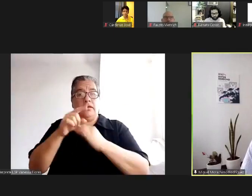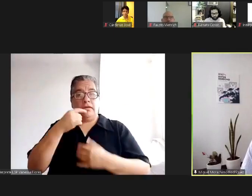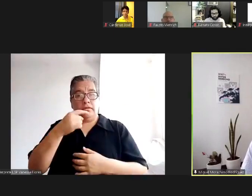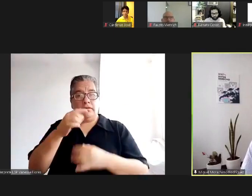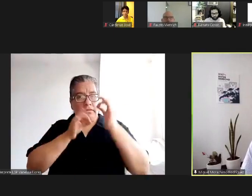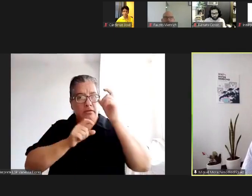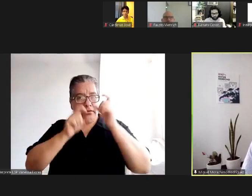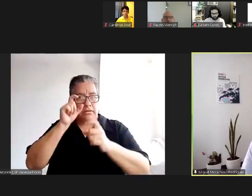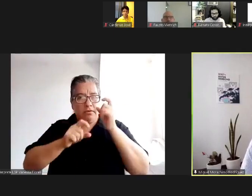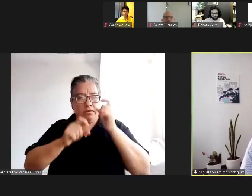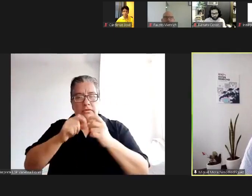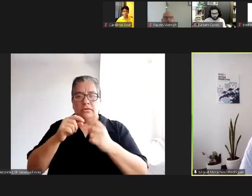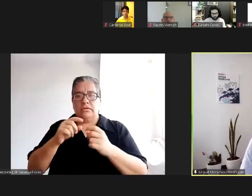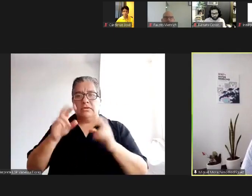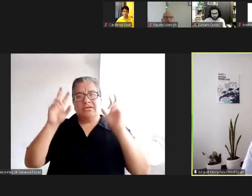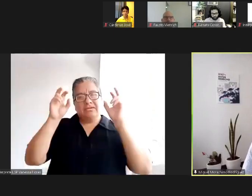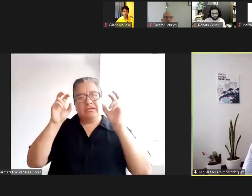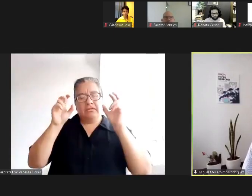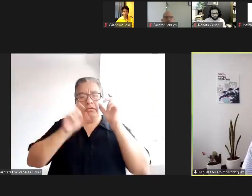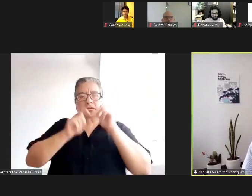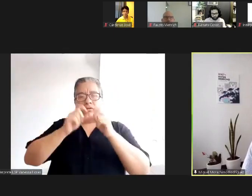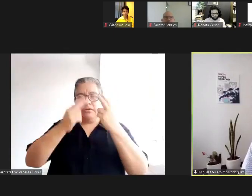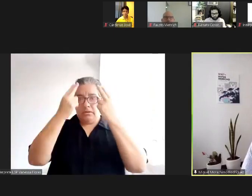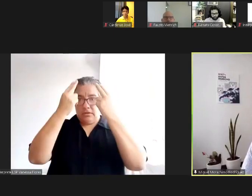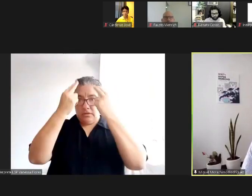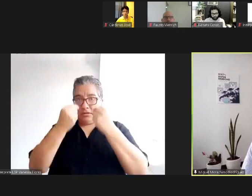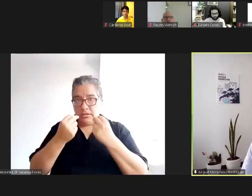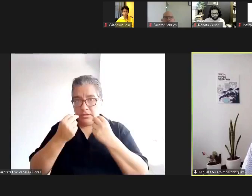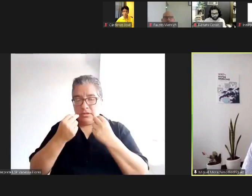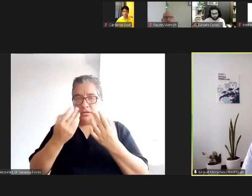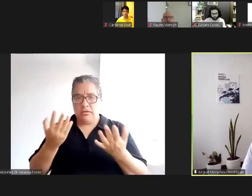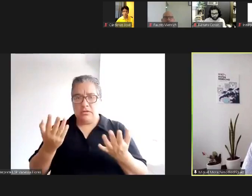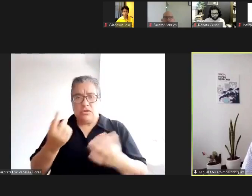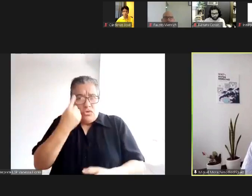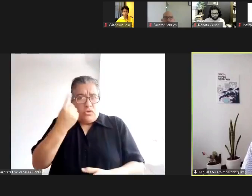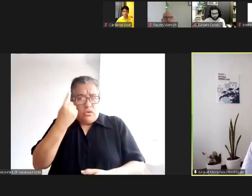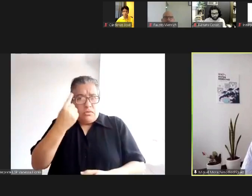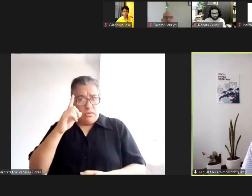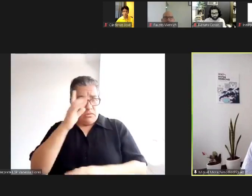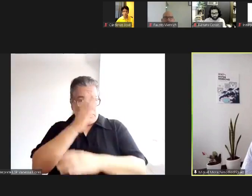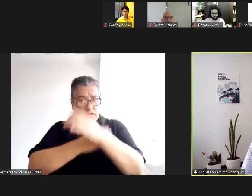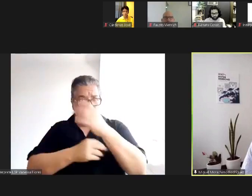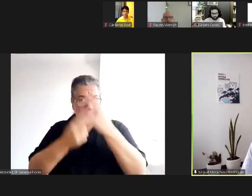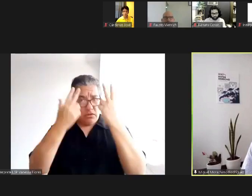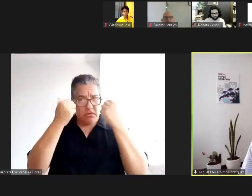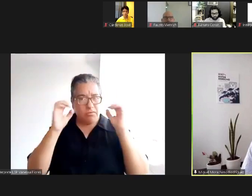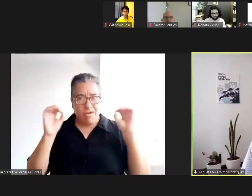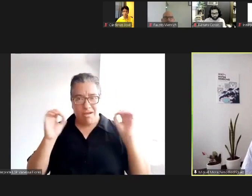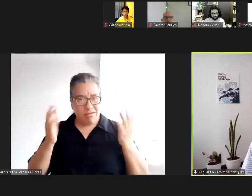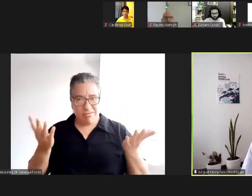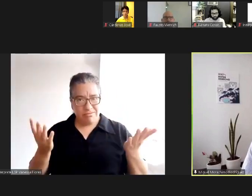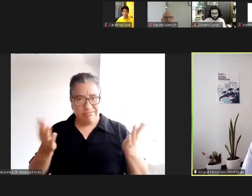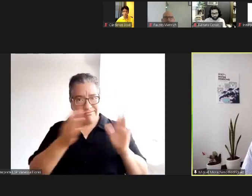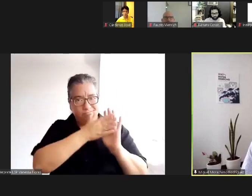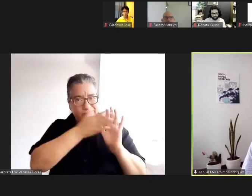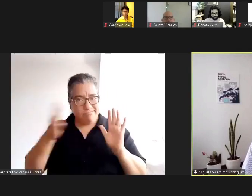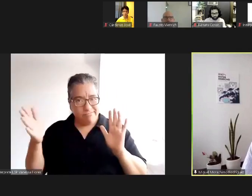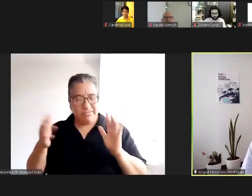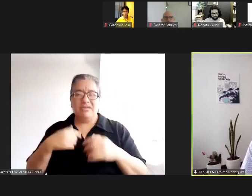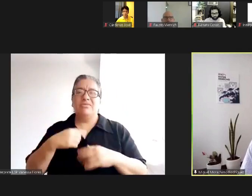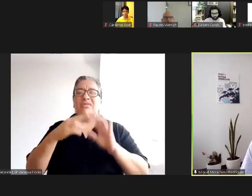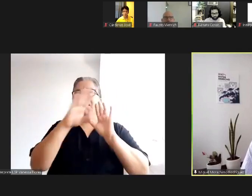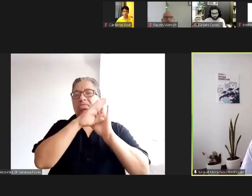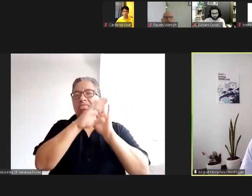personas invidentes, como si esa fuera la única forma de discapacidad que existiese, y impone ciertos requisitos